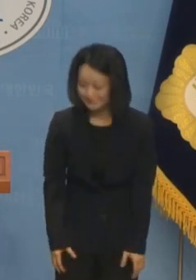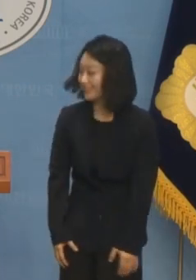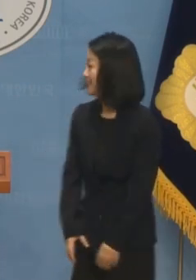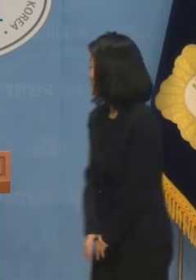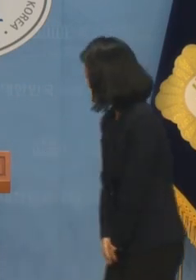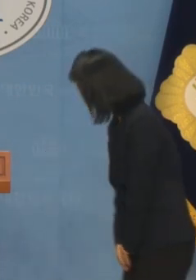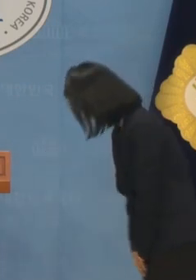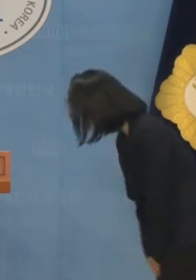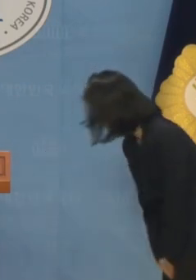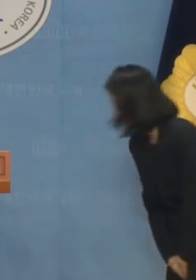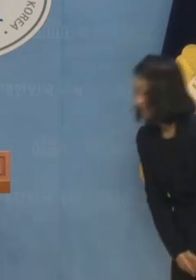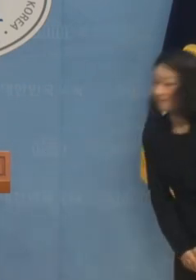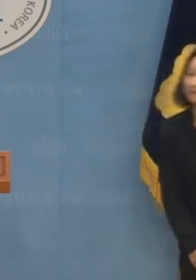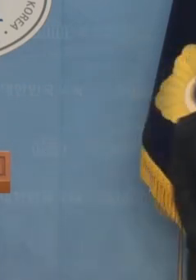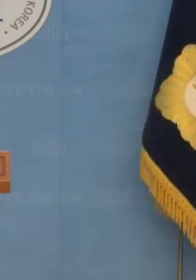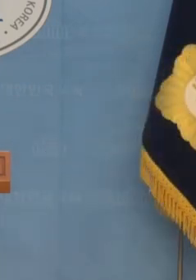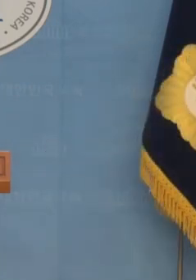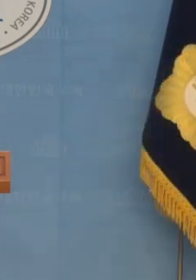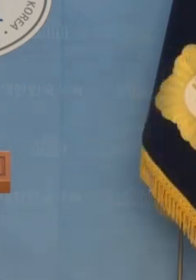수고하셨습니다.